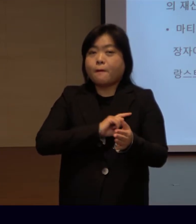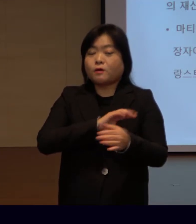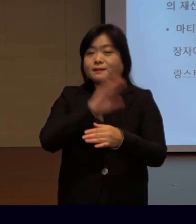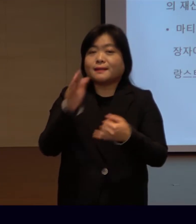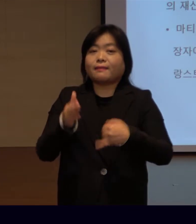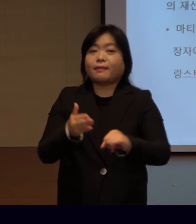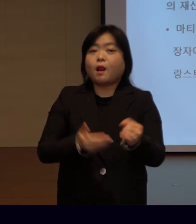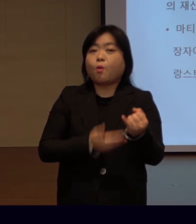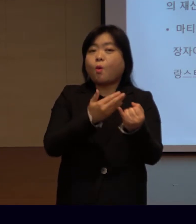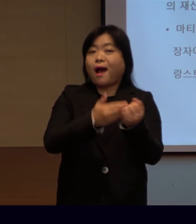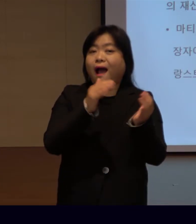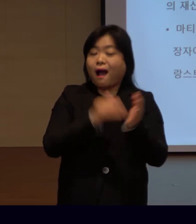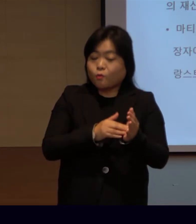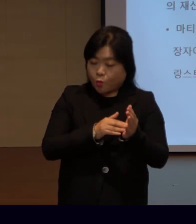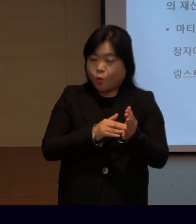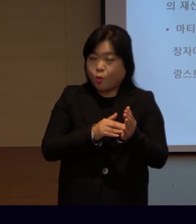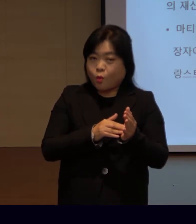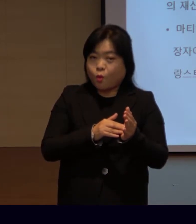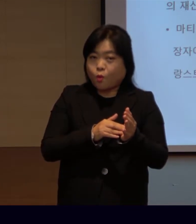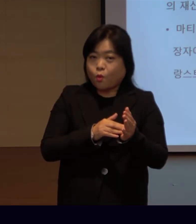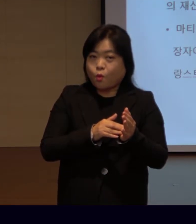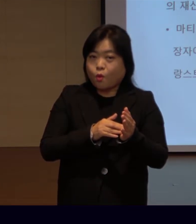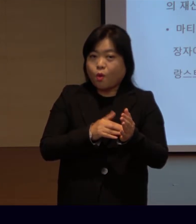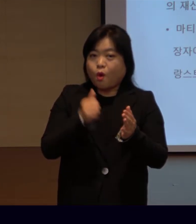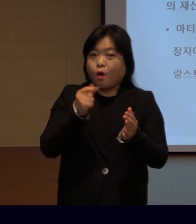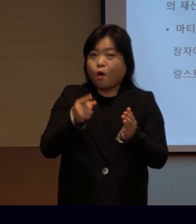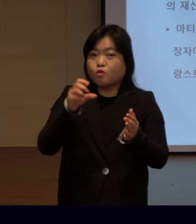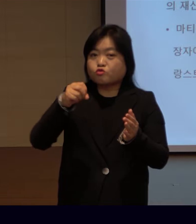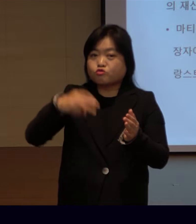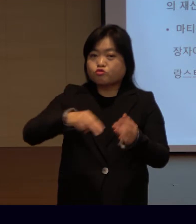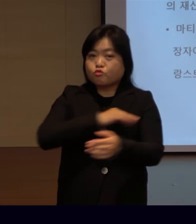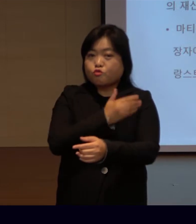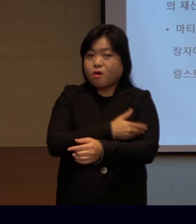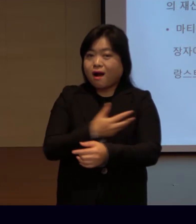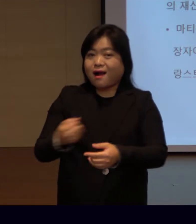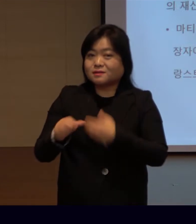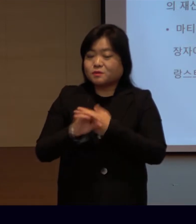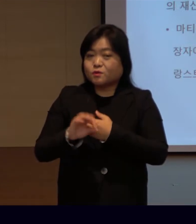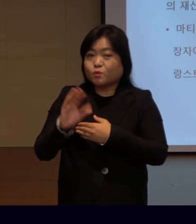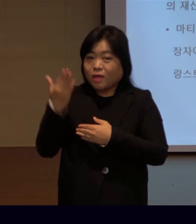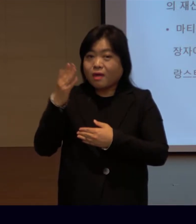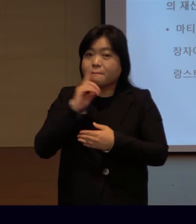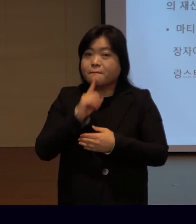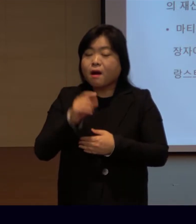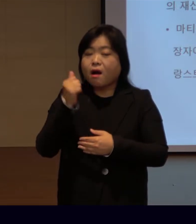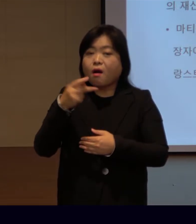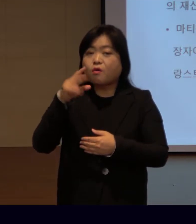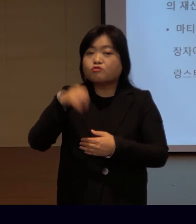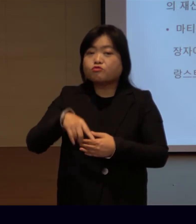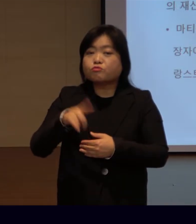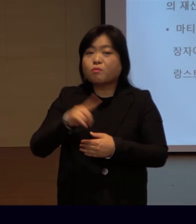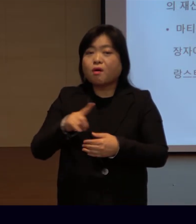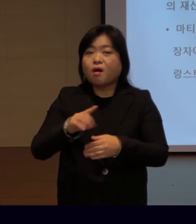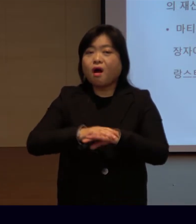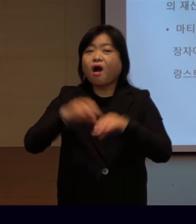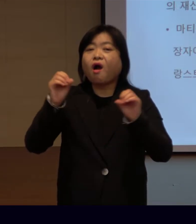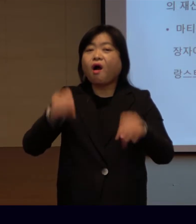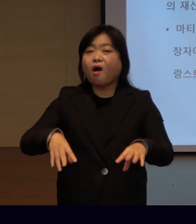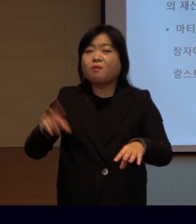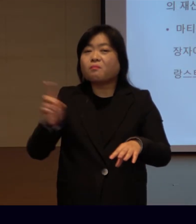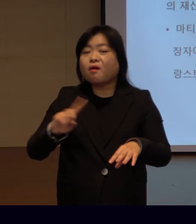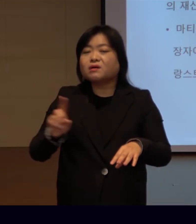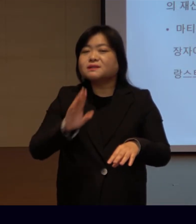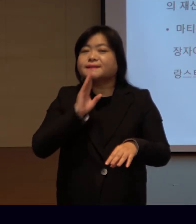딸로 하고 그 대신 부인은 허유권을 가지게 하면 되지 않냐. 허유권은 뭐냐면은 그야말로 허죠.